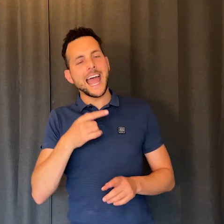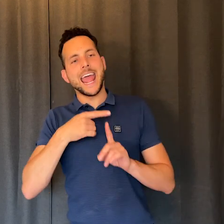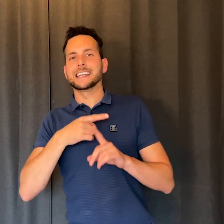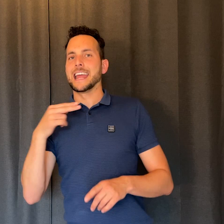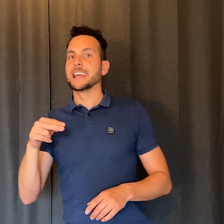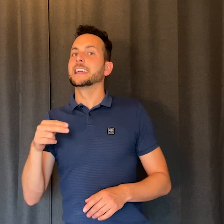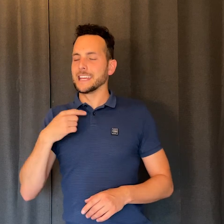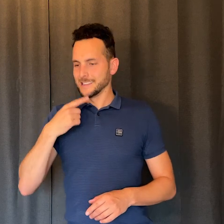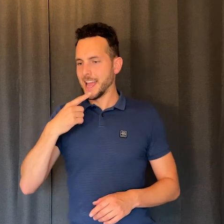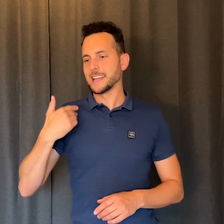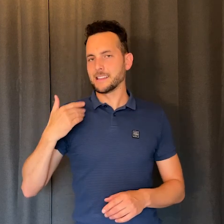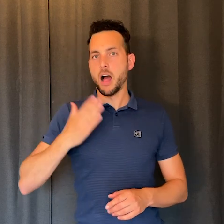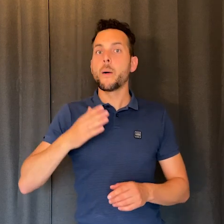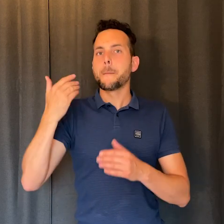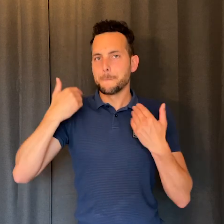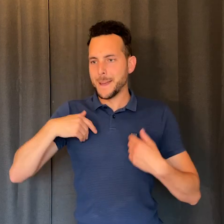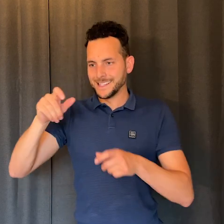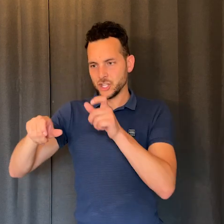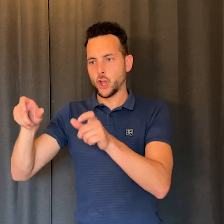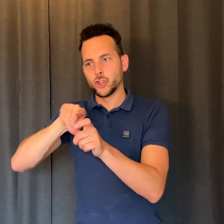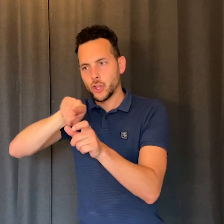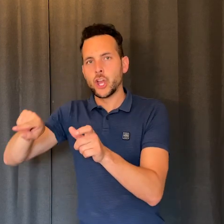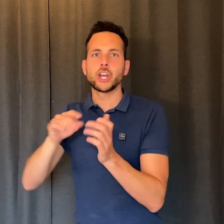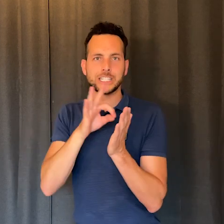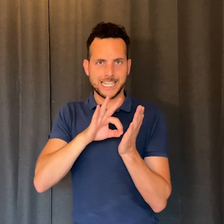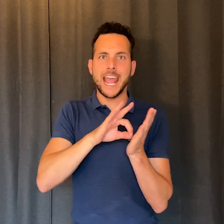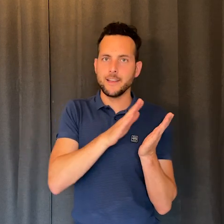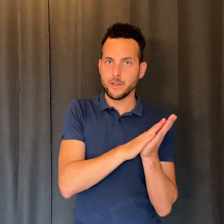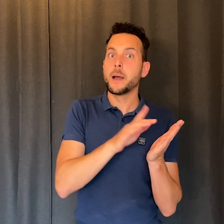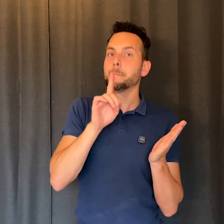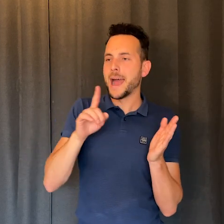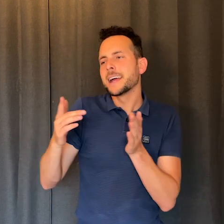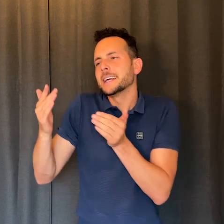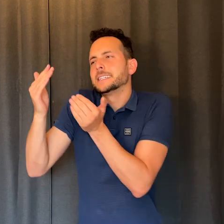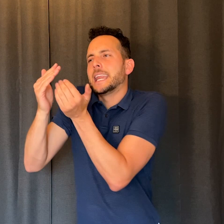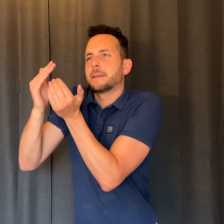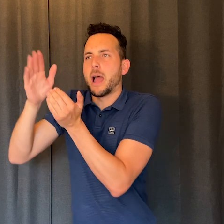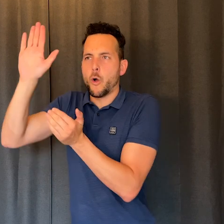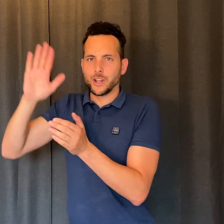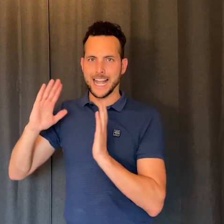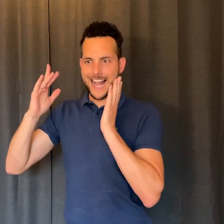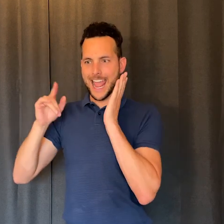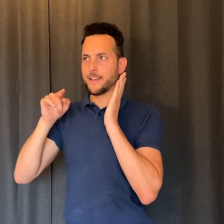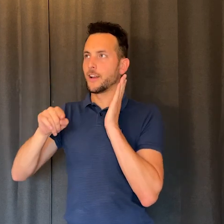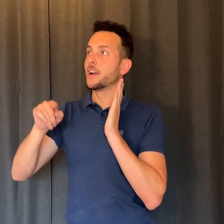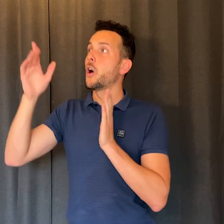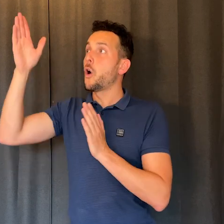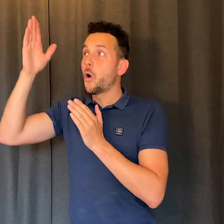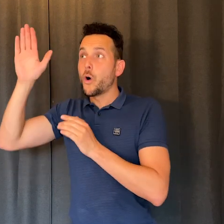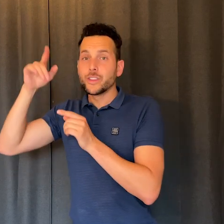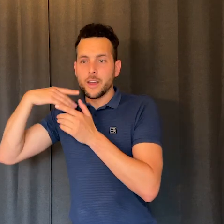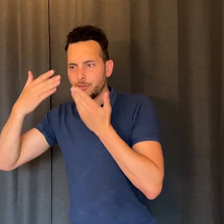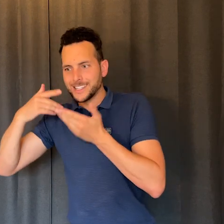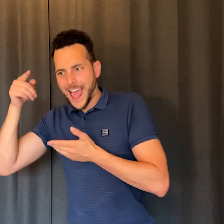door mensen geschreven. Maar er waren mensen die heel dicht bij de Heere God leefden. En de Heere God vertelde ze wat ze op moesten